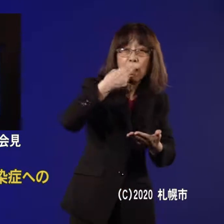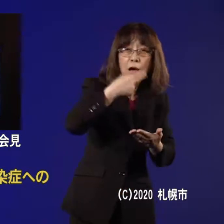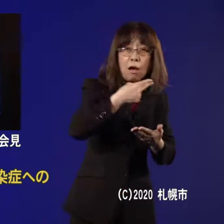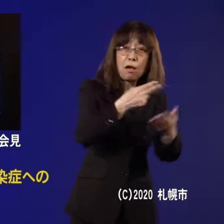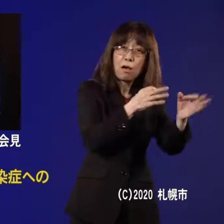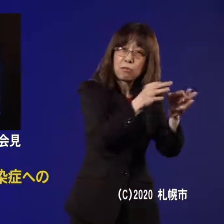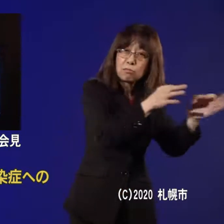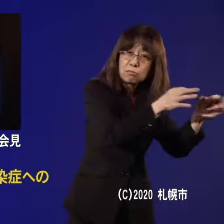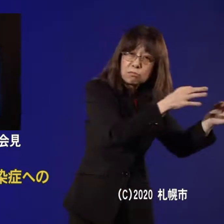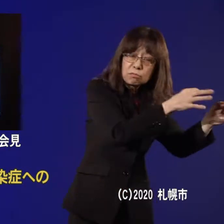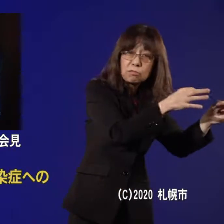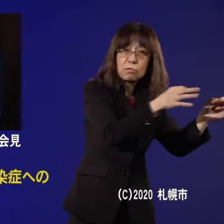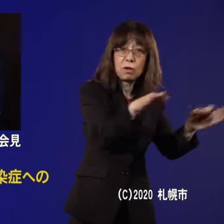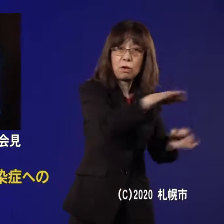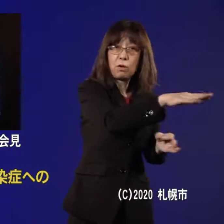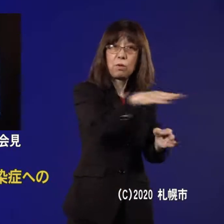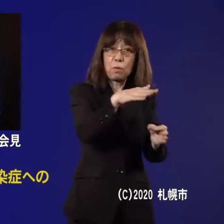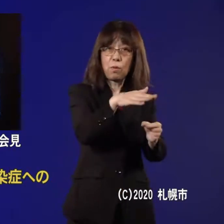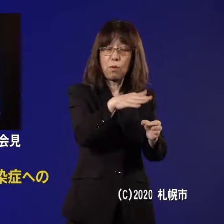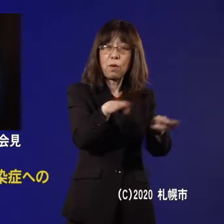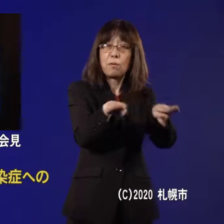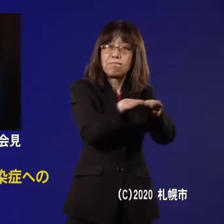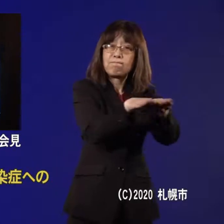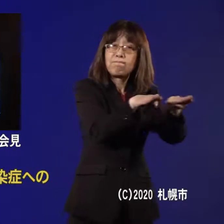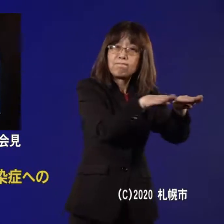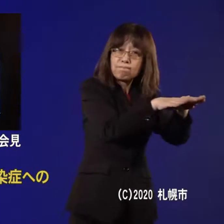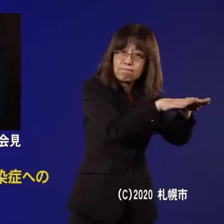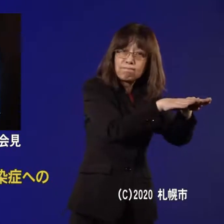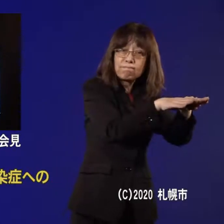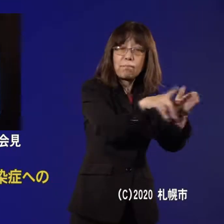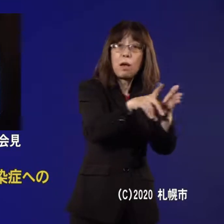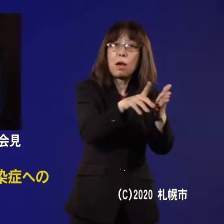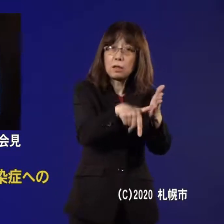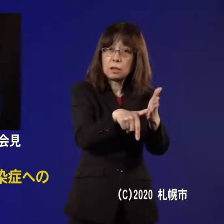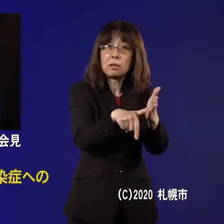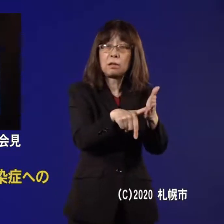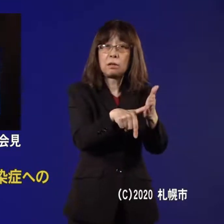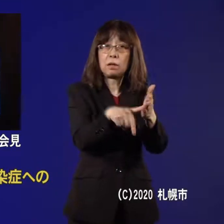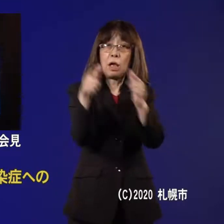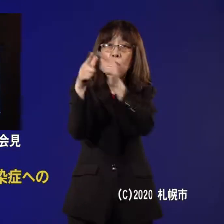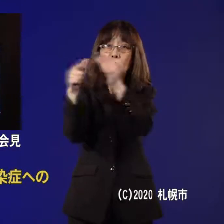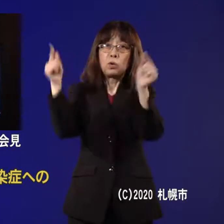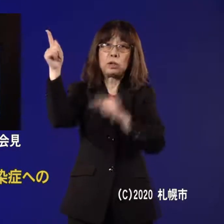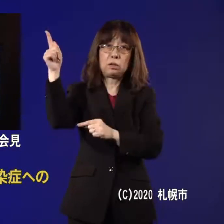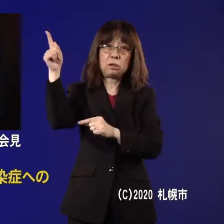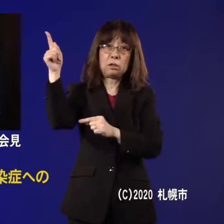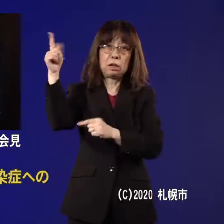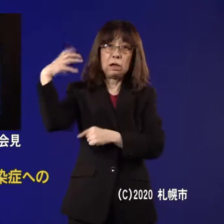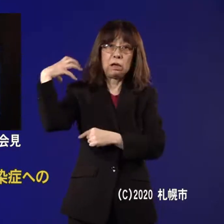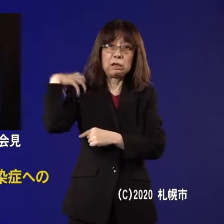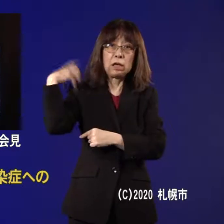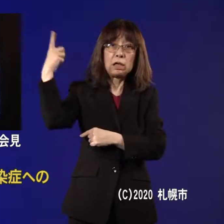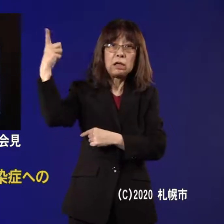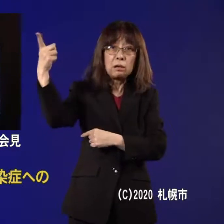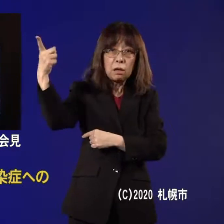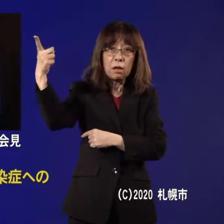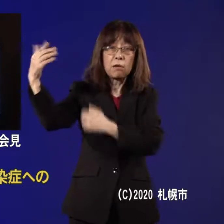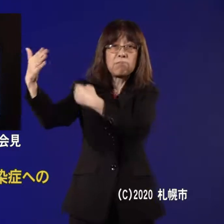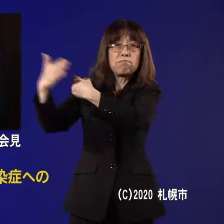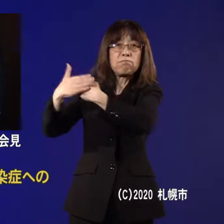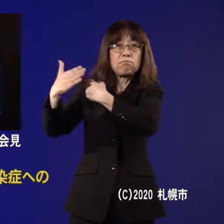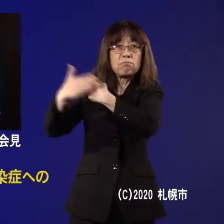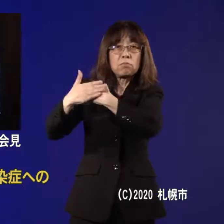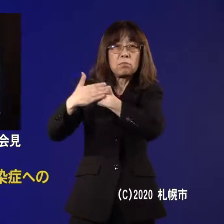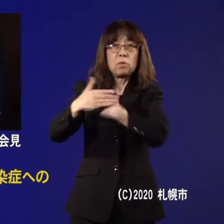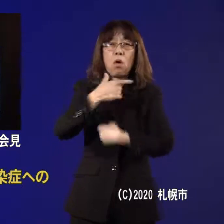ね休業というようなことがあれば、これは国の責任でやっていただきたいということをこの中に